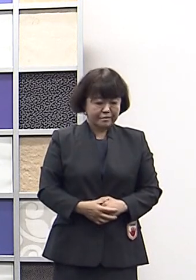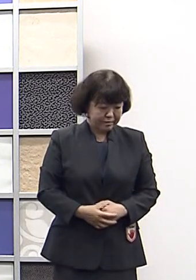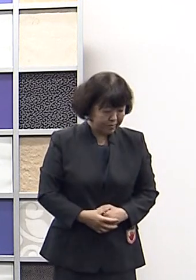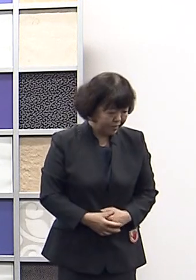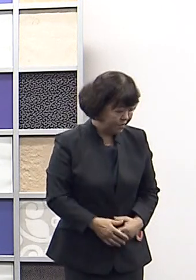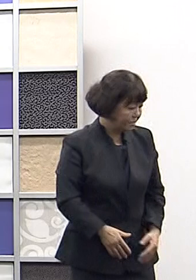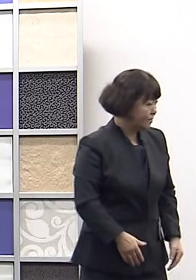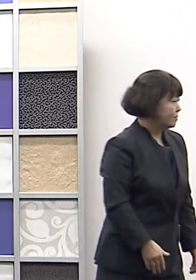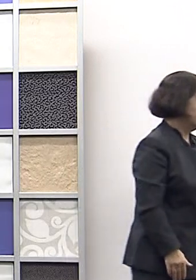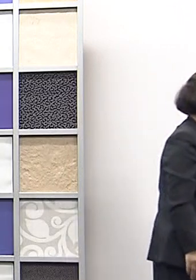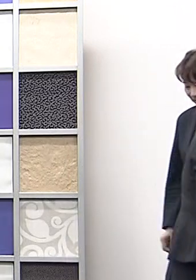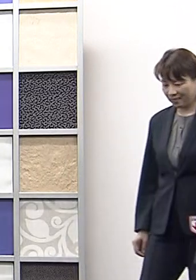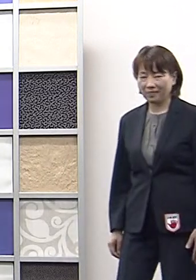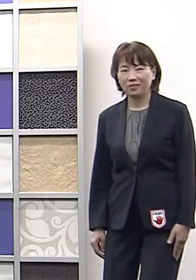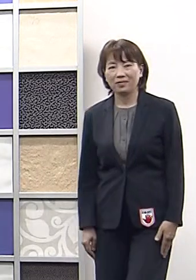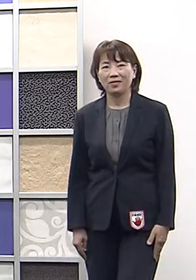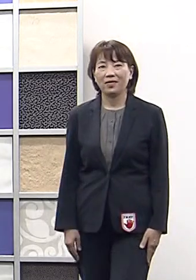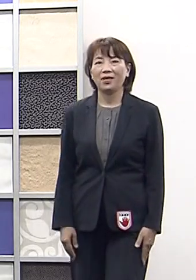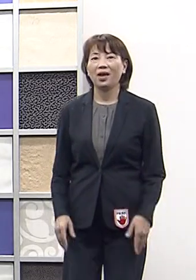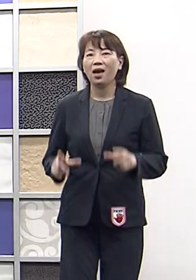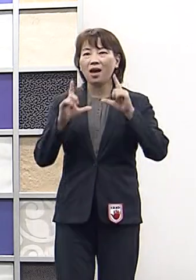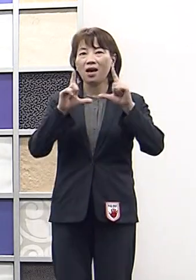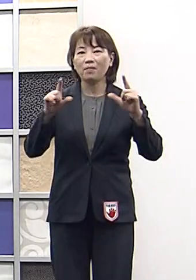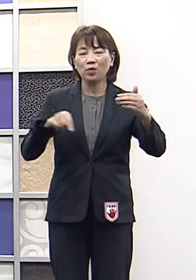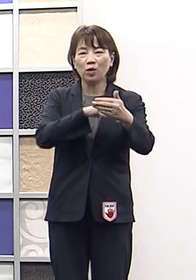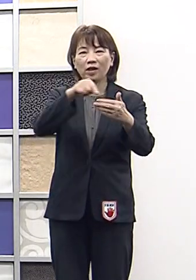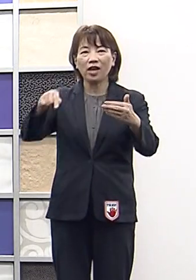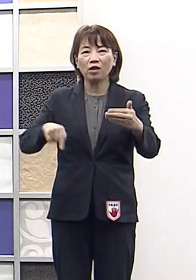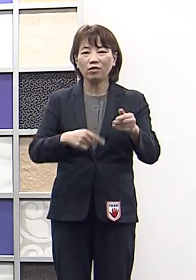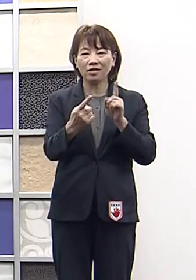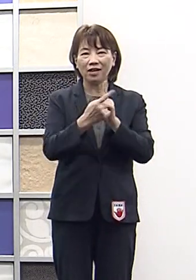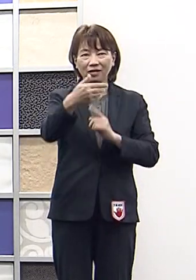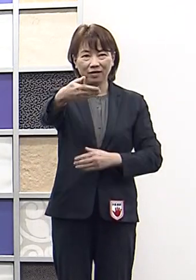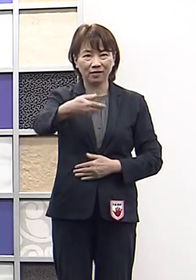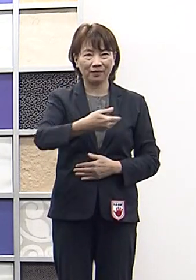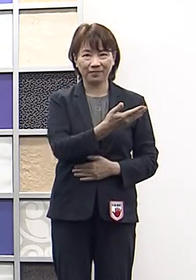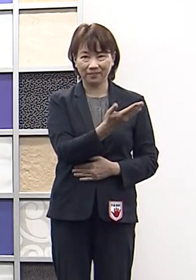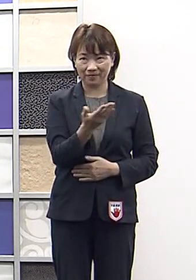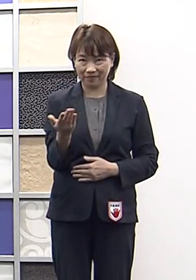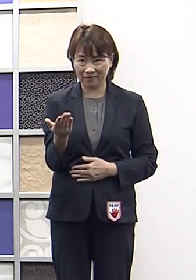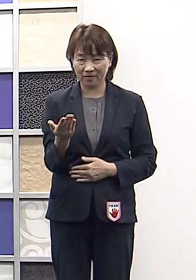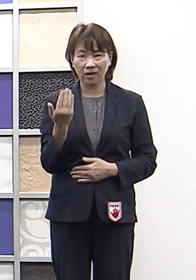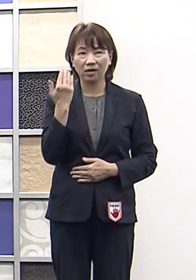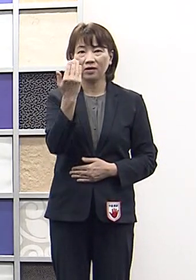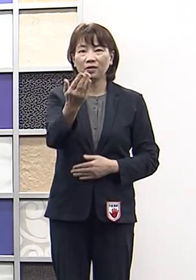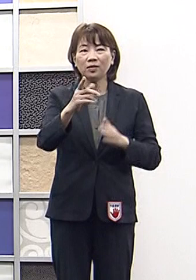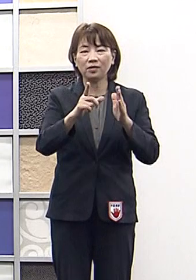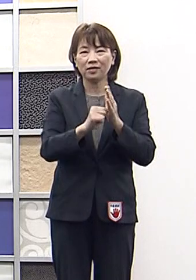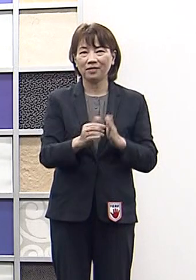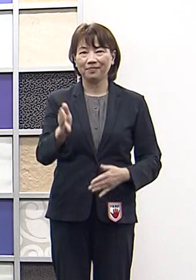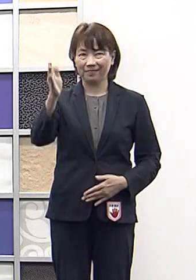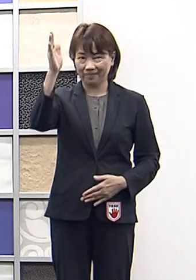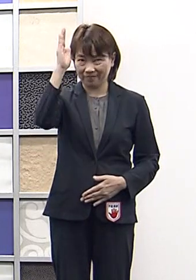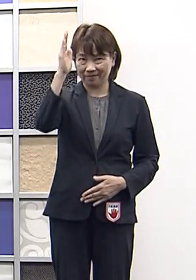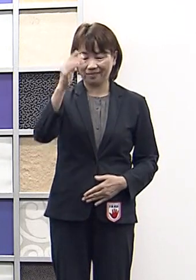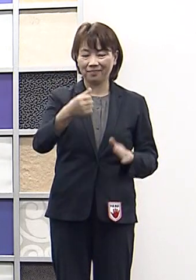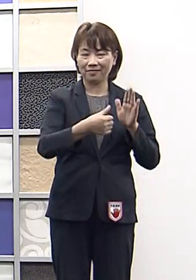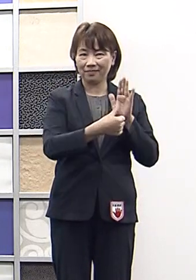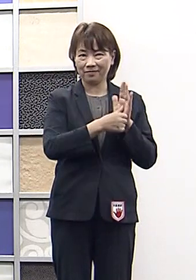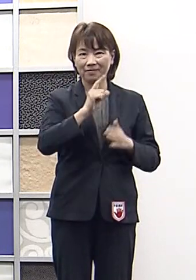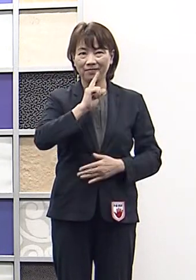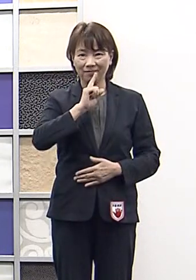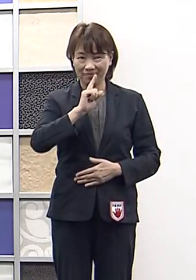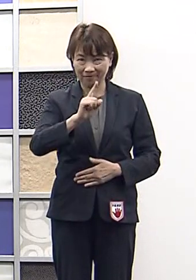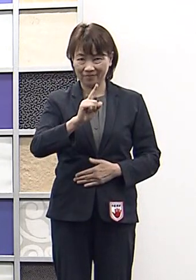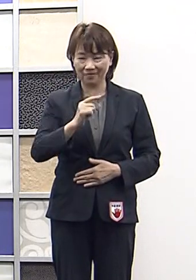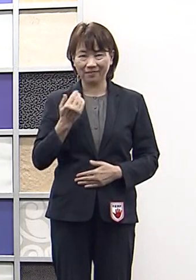それではただいまの発表事項についてご質問をお受けします。質問がある記者の方は挙手の上、はじめに所属氏名